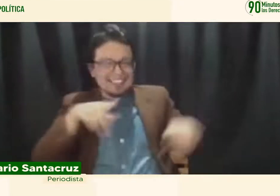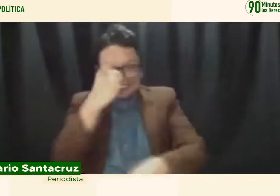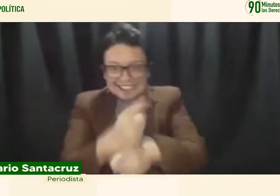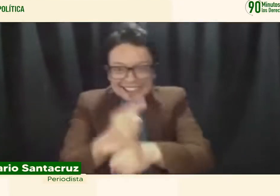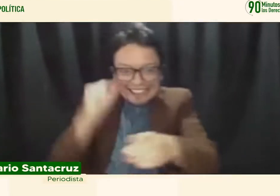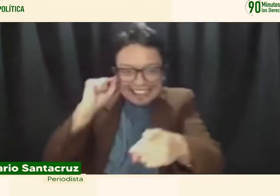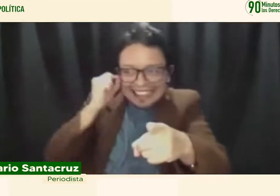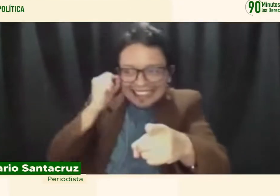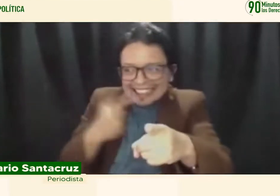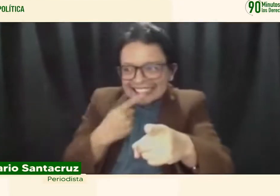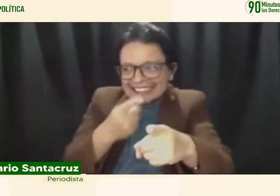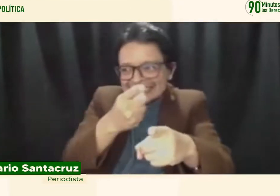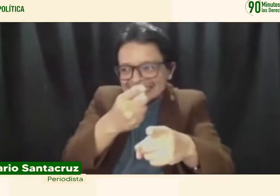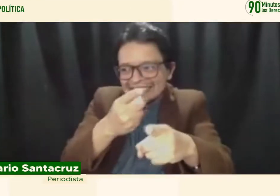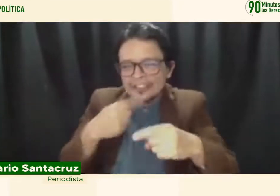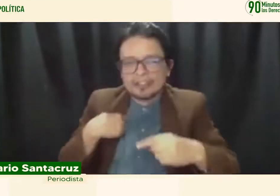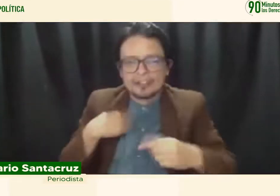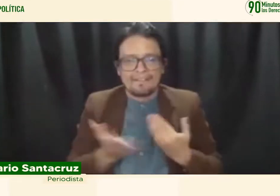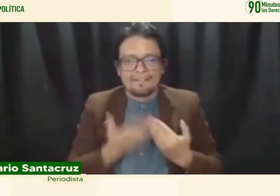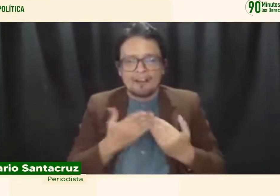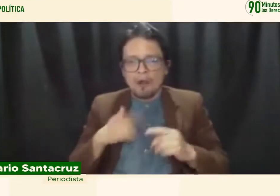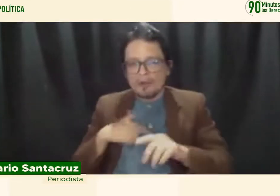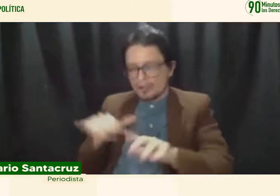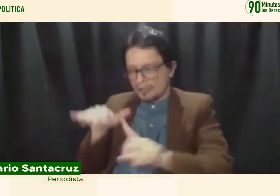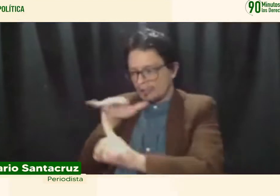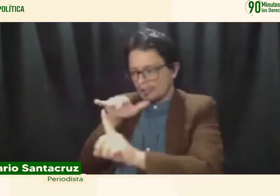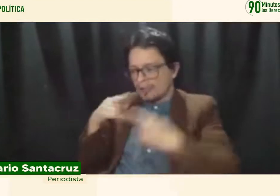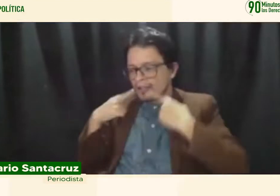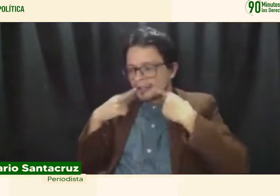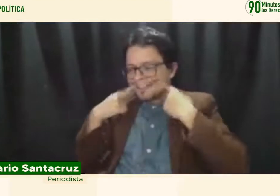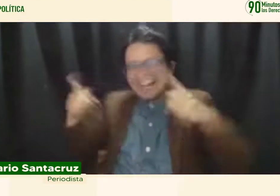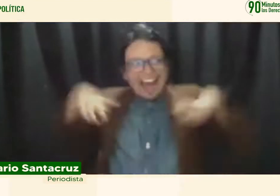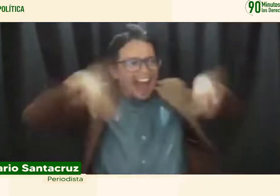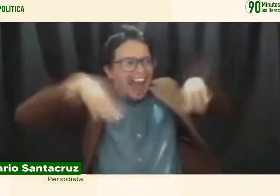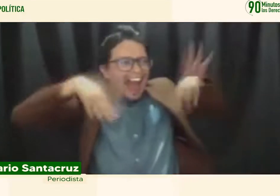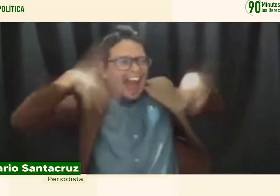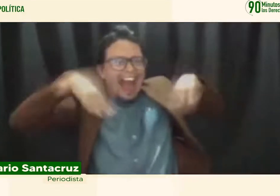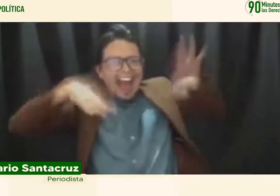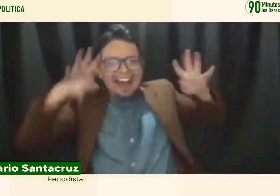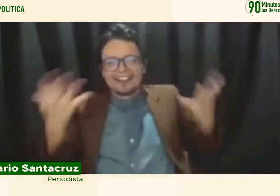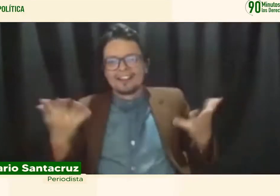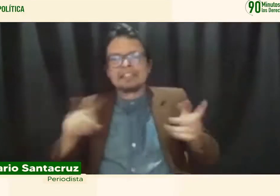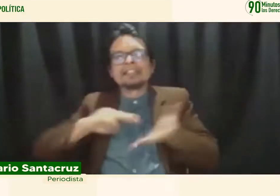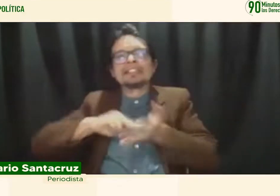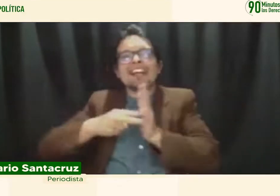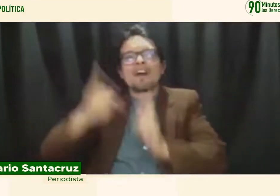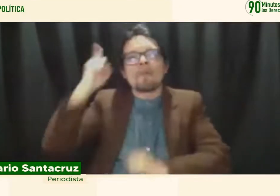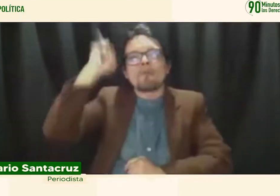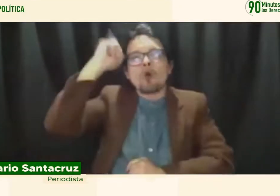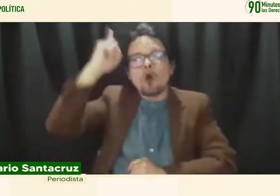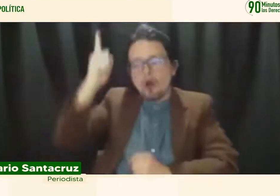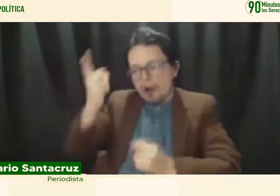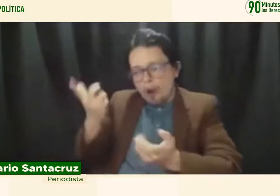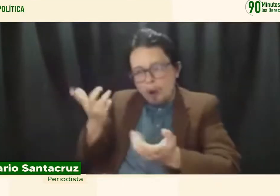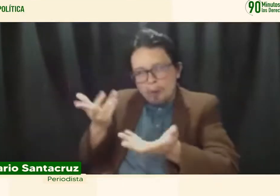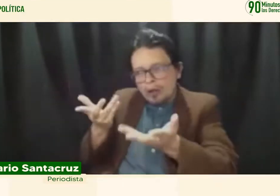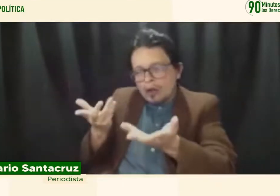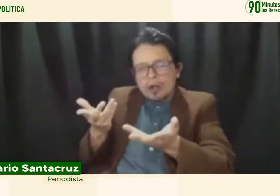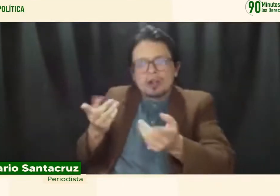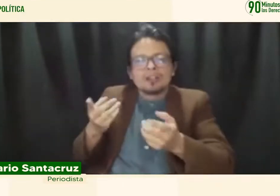cuando hay gente como ustedes saben cuando entré mejías cualquier gesto todo el mundo reaccione inmediatamente no entonces por supuesto vemos que